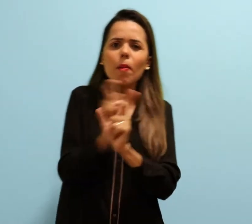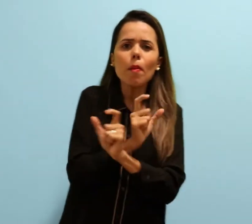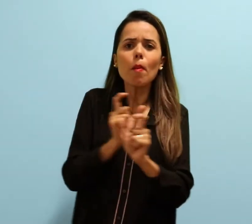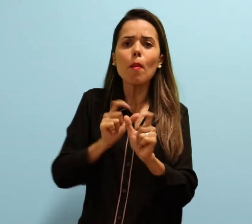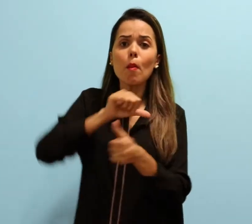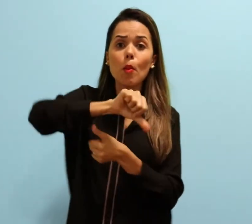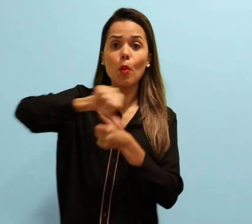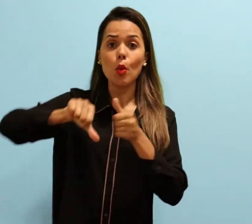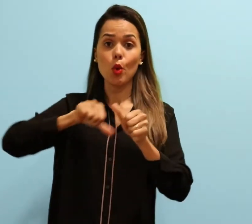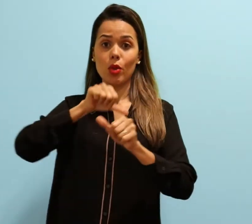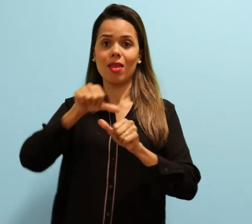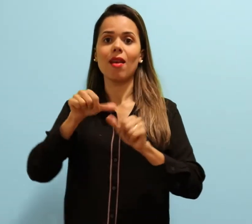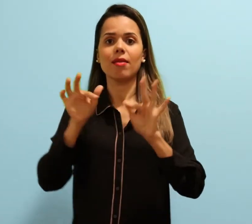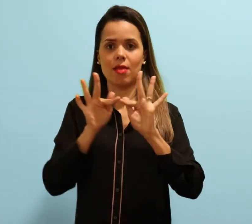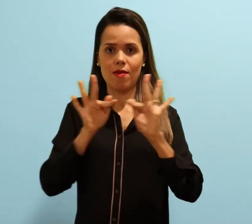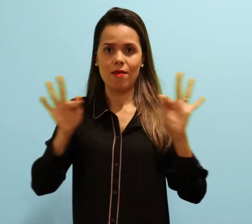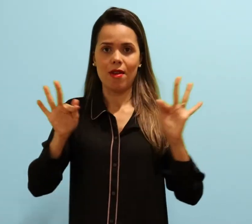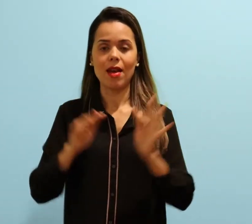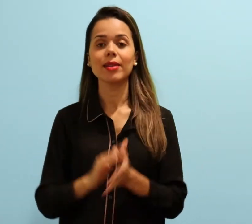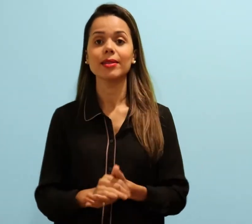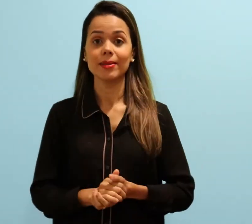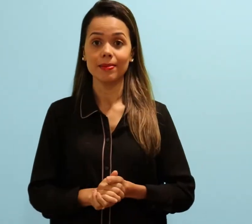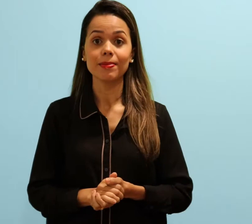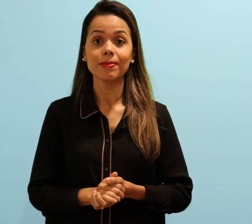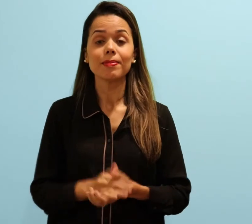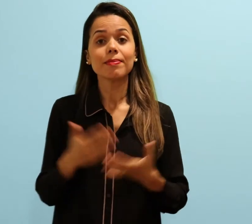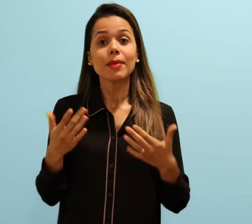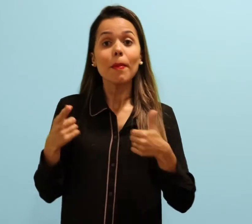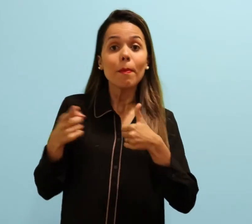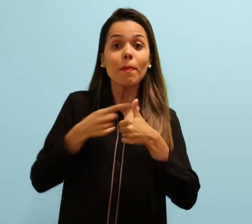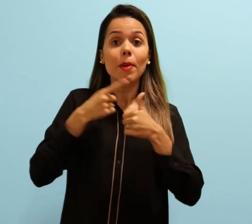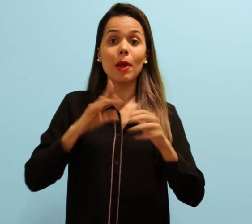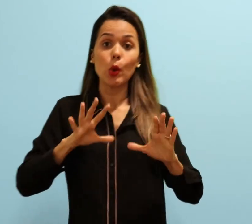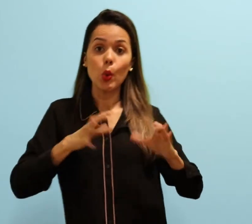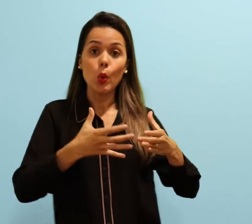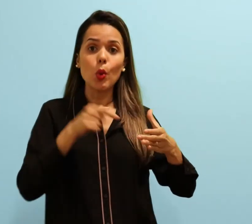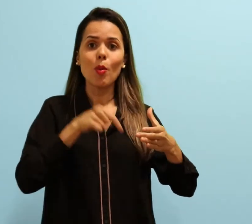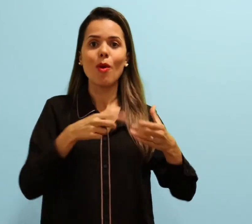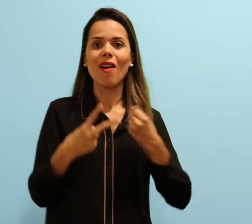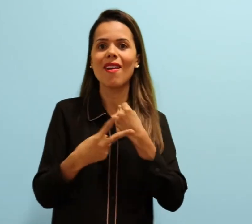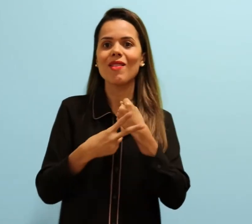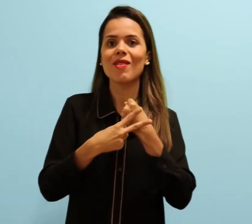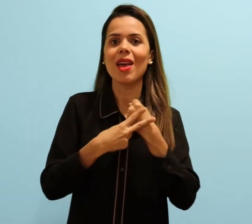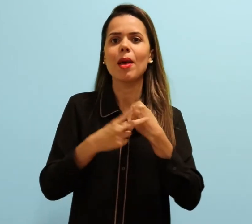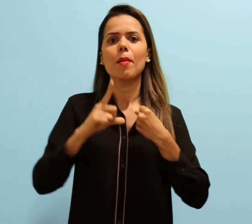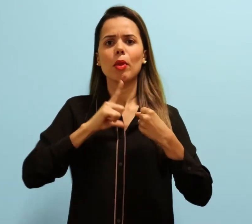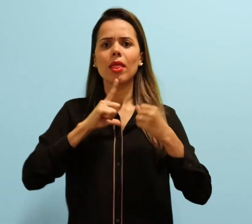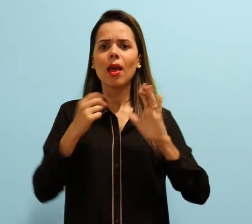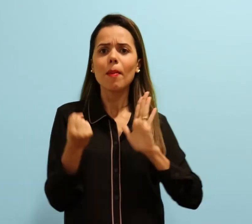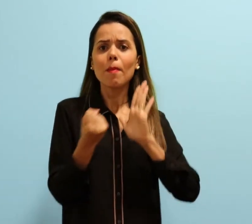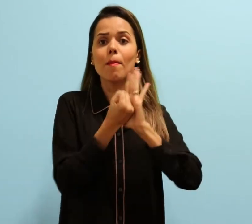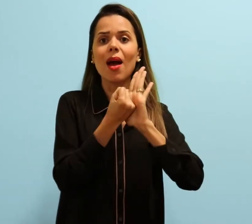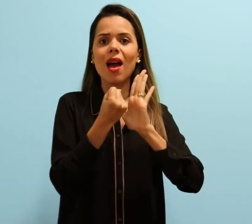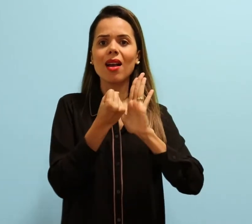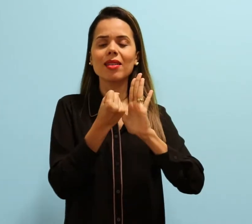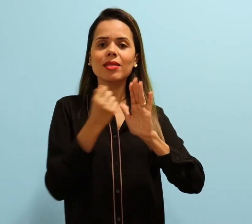maior flexibilidade nesta ordem de sentença. O primeiro grupo, que são verbos que apresentam marca